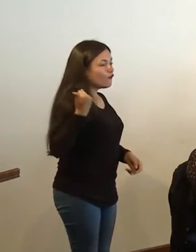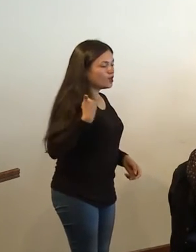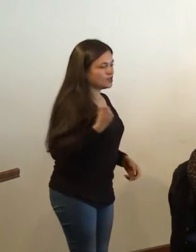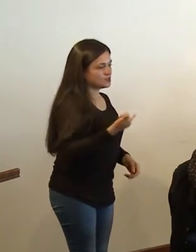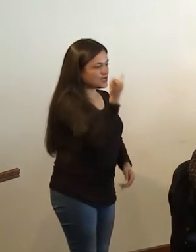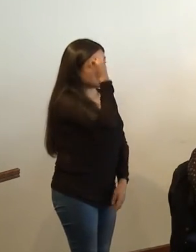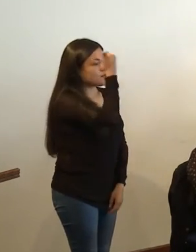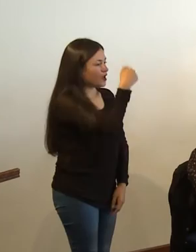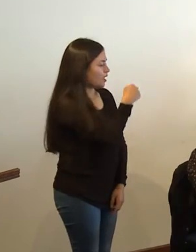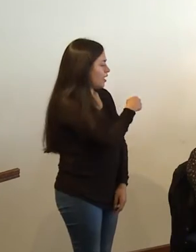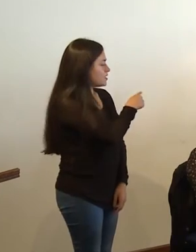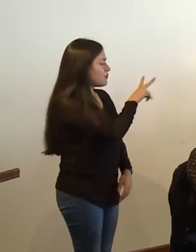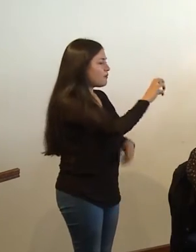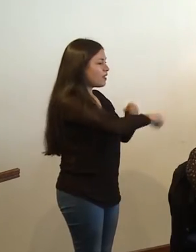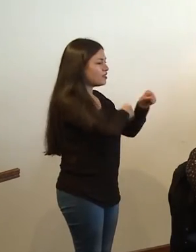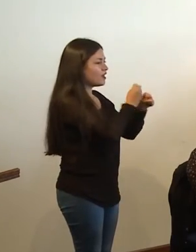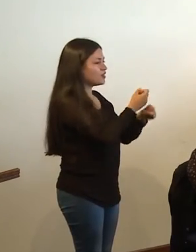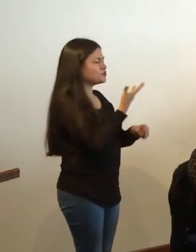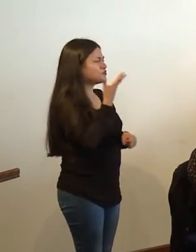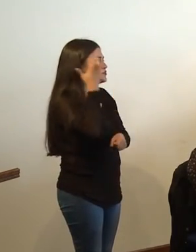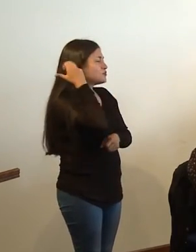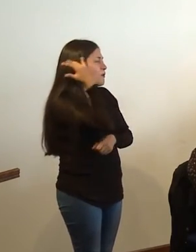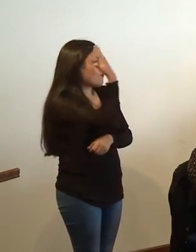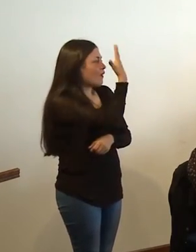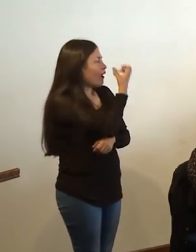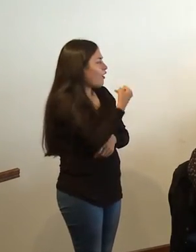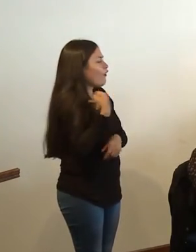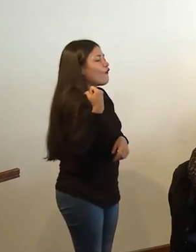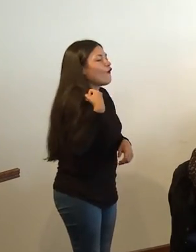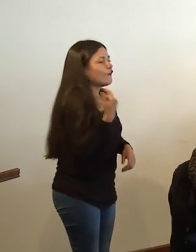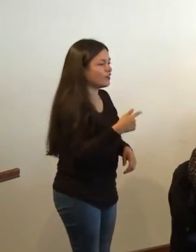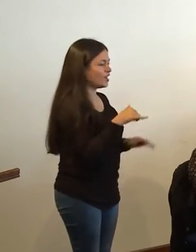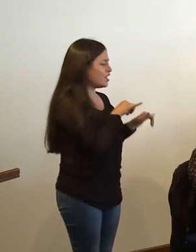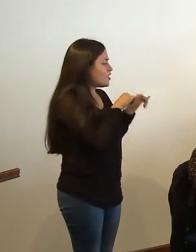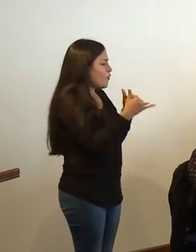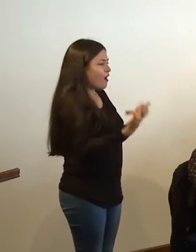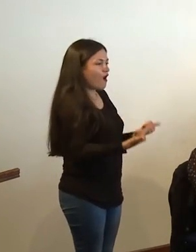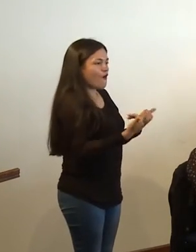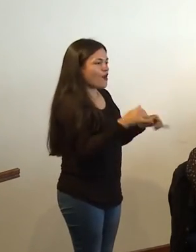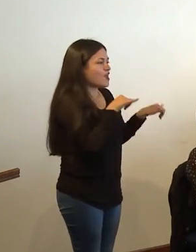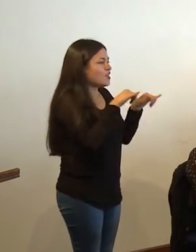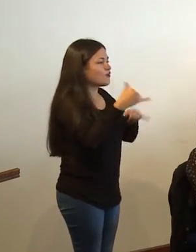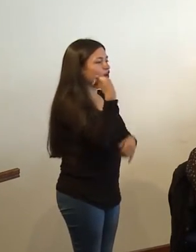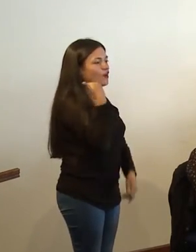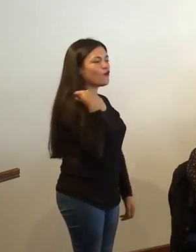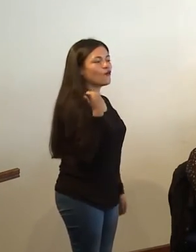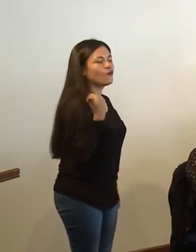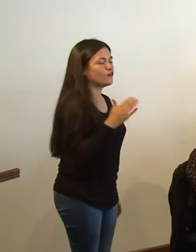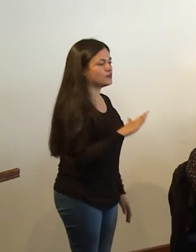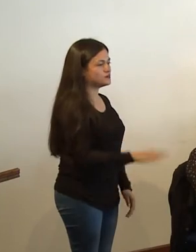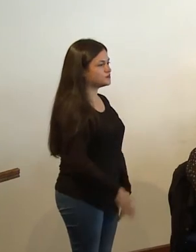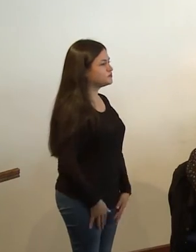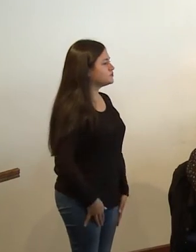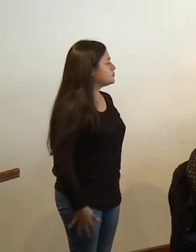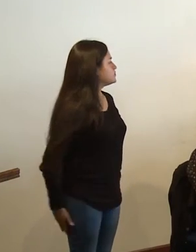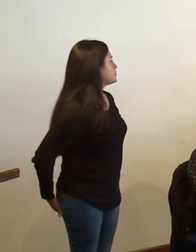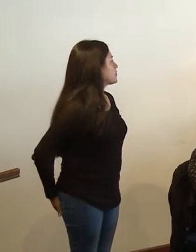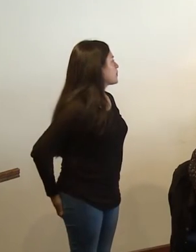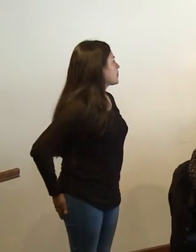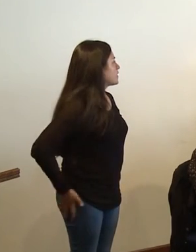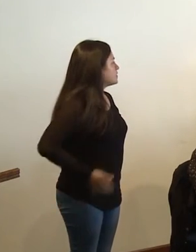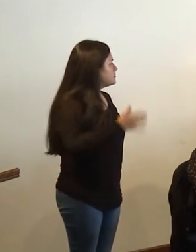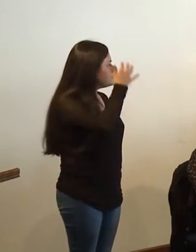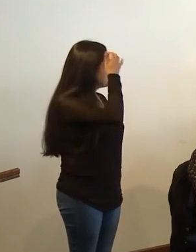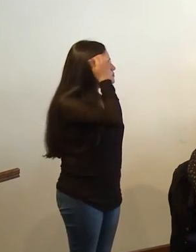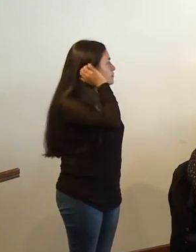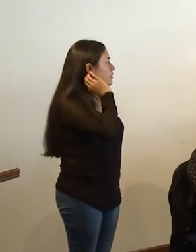imagínense a Pilar hace 40 años, ¿no? No. Hace, que